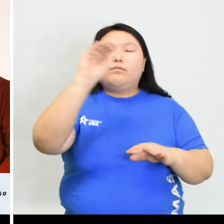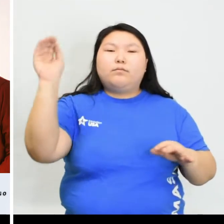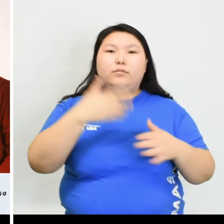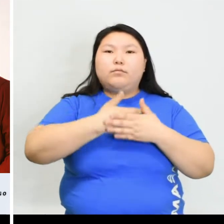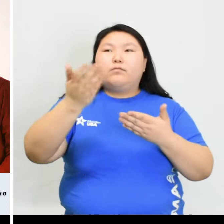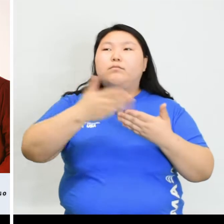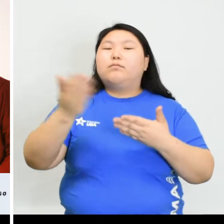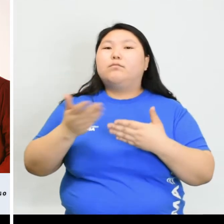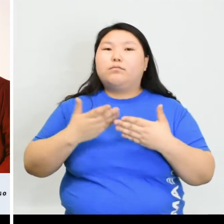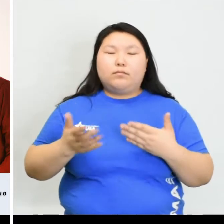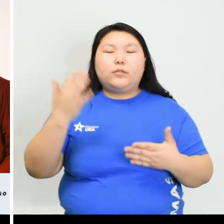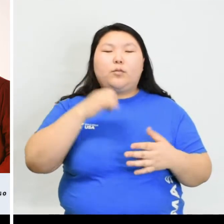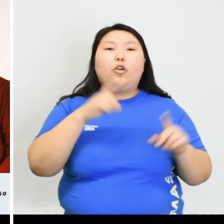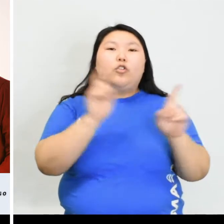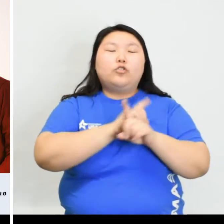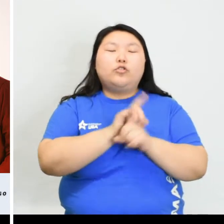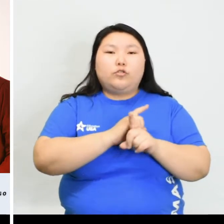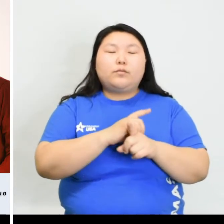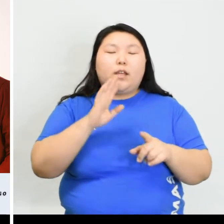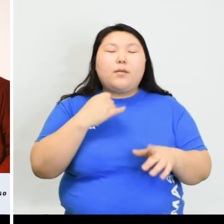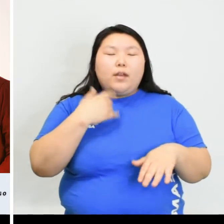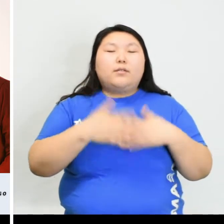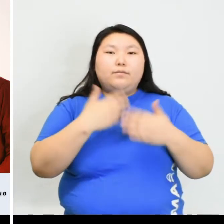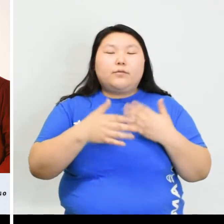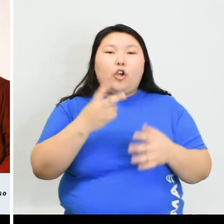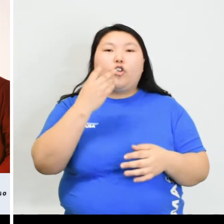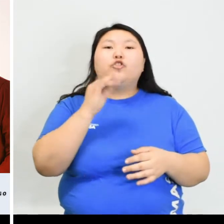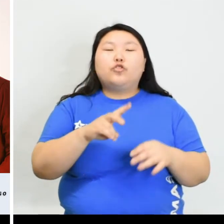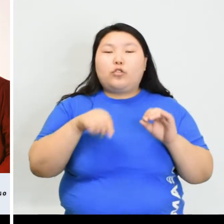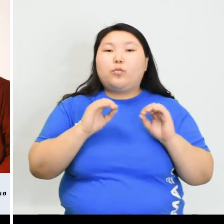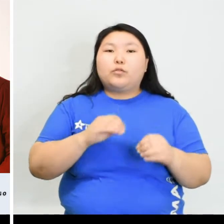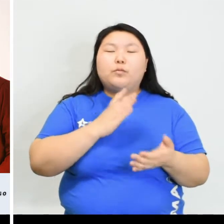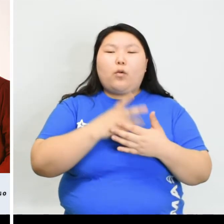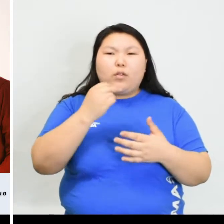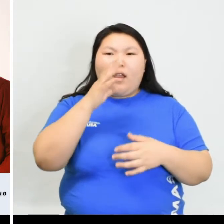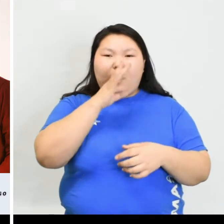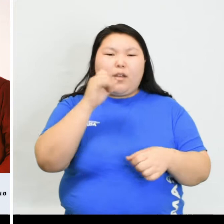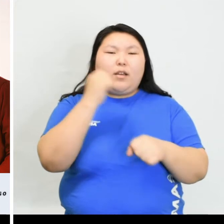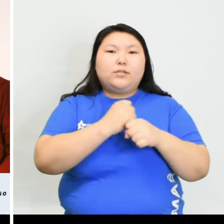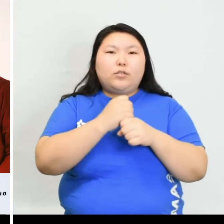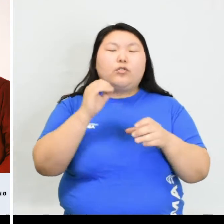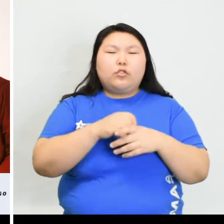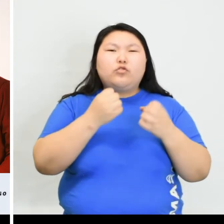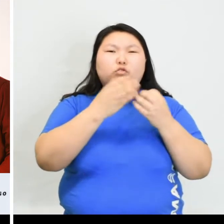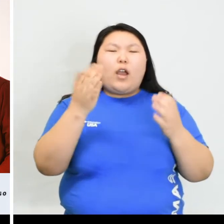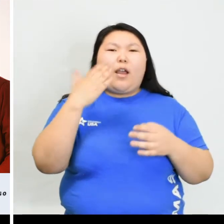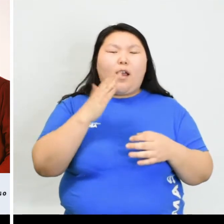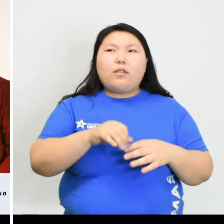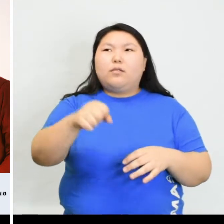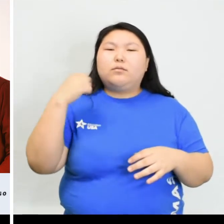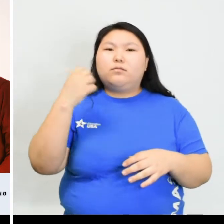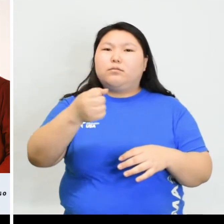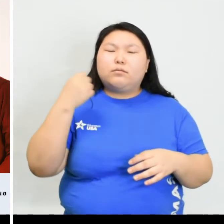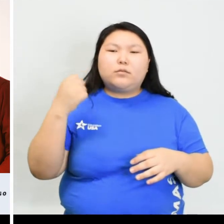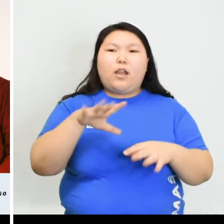хөшөөрөл авахын тулд тэгэл хөтсөн л доо тэгэл явсаар явсаар одоо 2 жил болж байна нэгэн ажил орд юм бэлээ зөндөө л хаал гонгоолголоо тэр